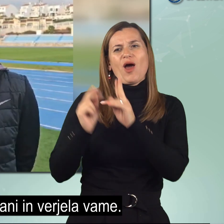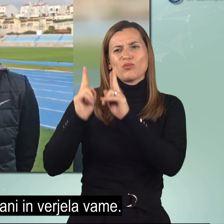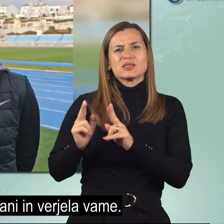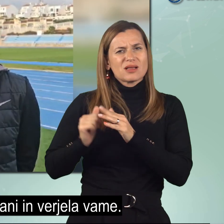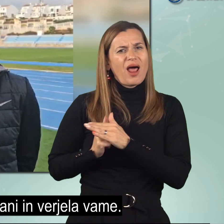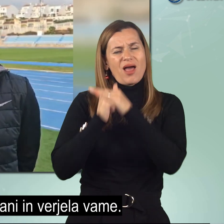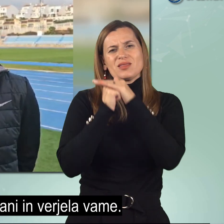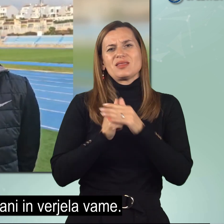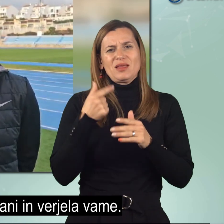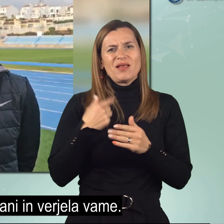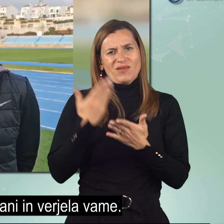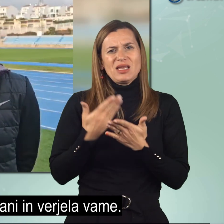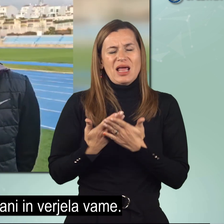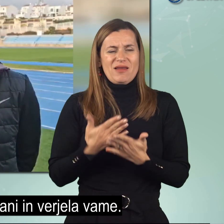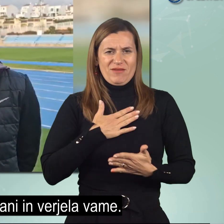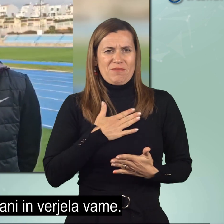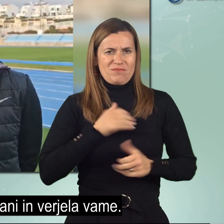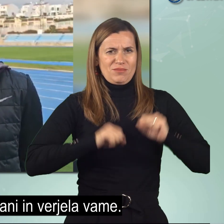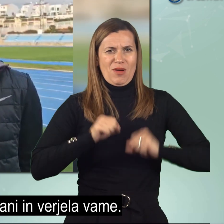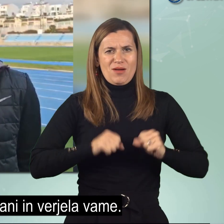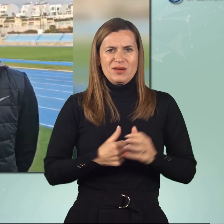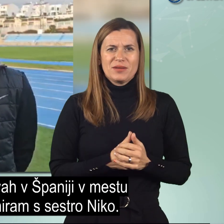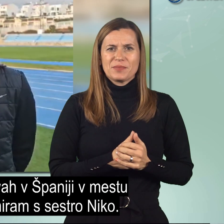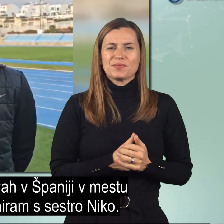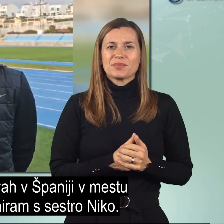podpirali, stali ob strani in pa verjeli vame.